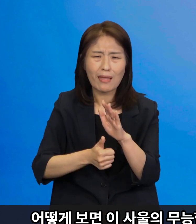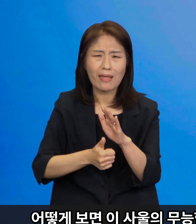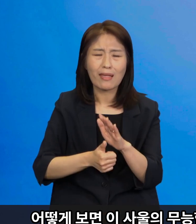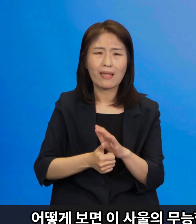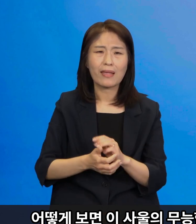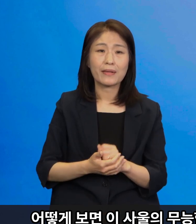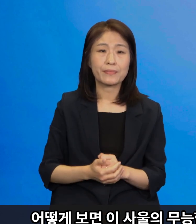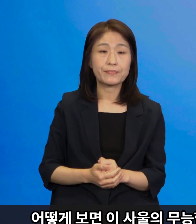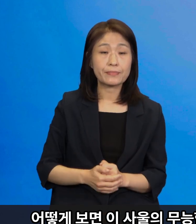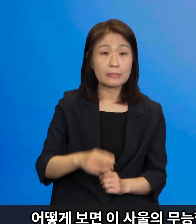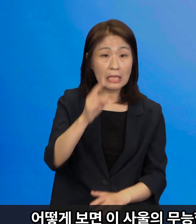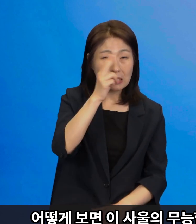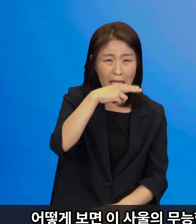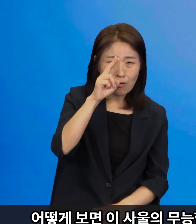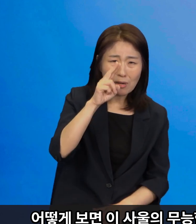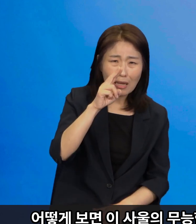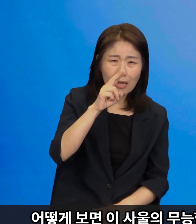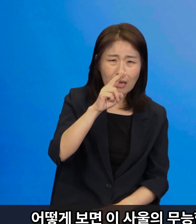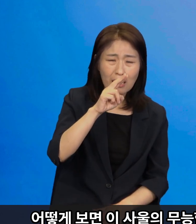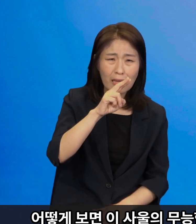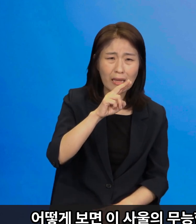보면 이 사울의